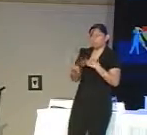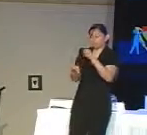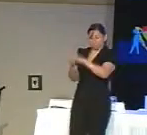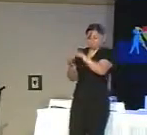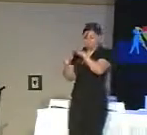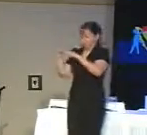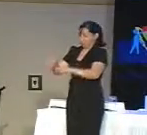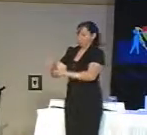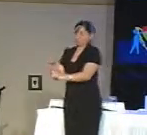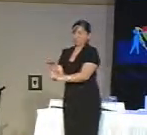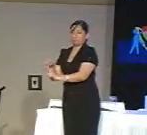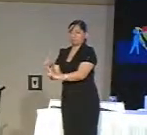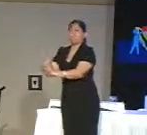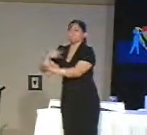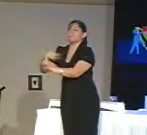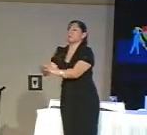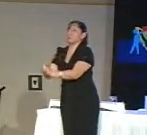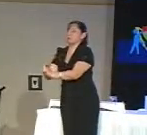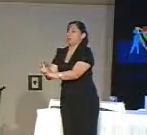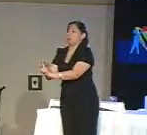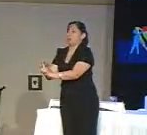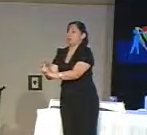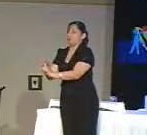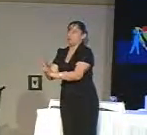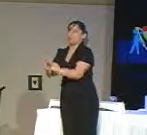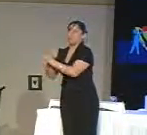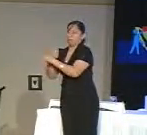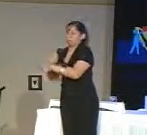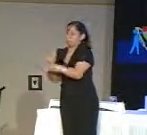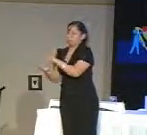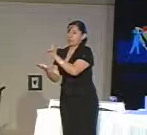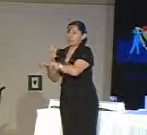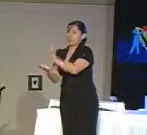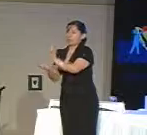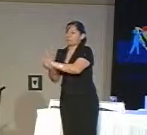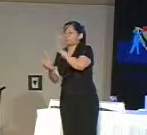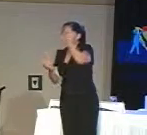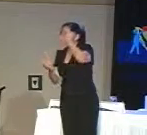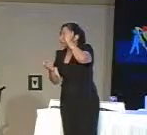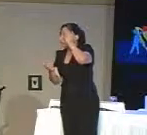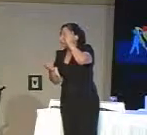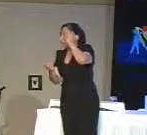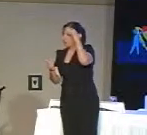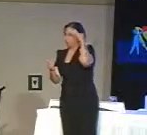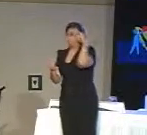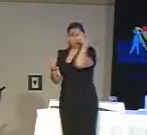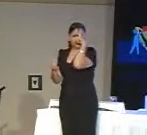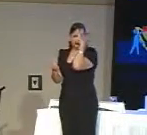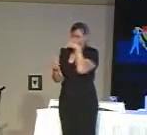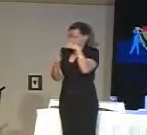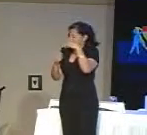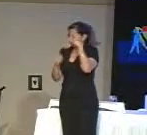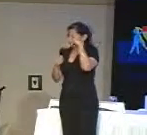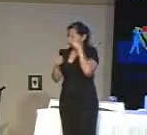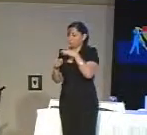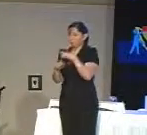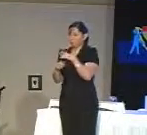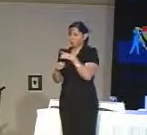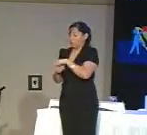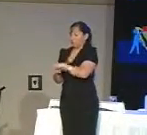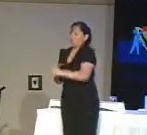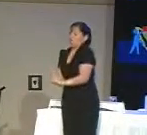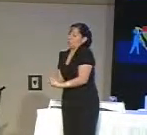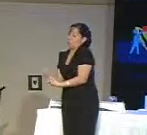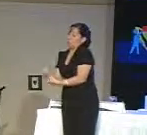persona con una discapacidad neurológica a largo plazo a sus 20